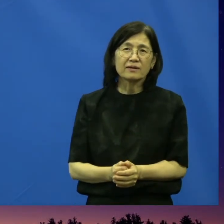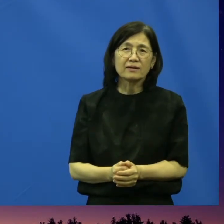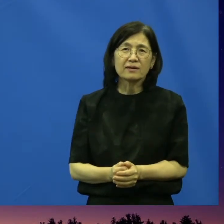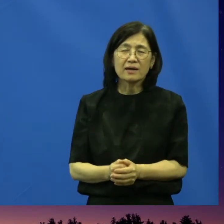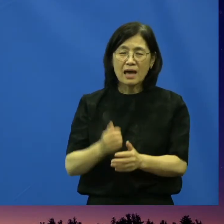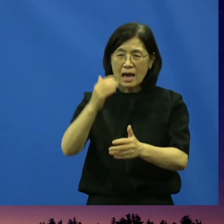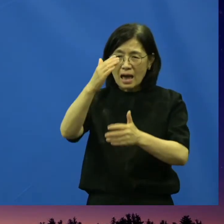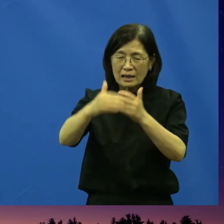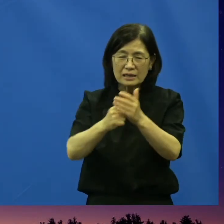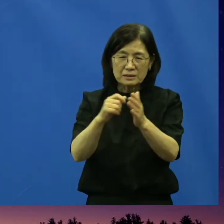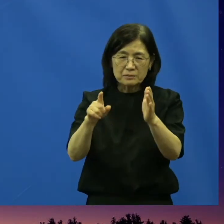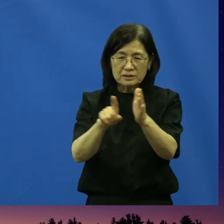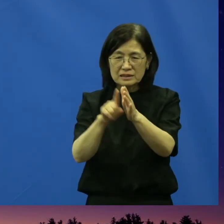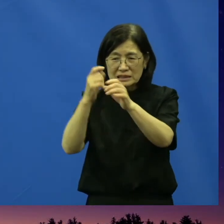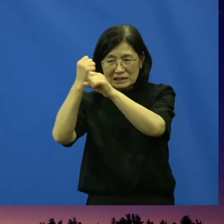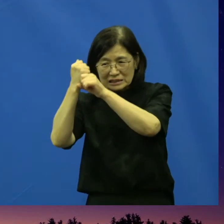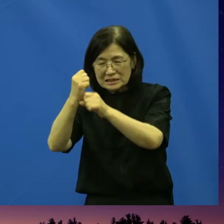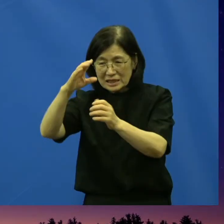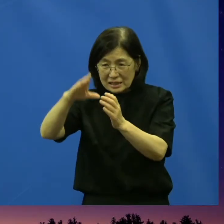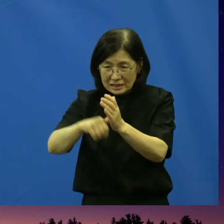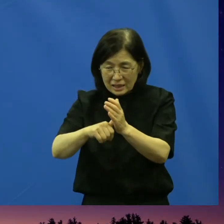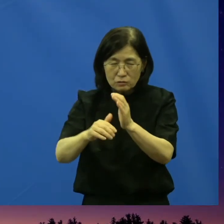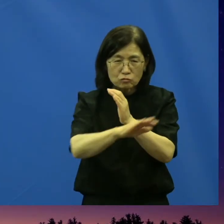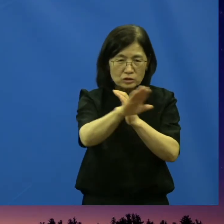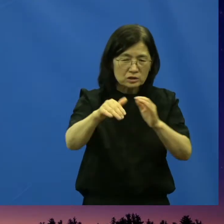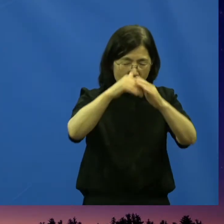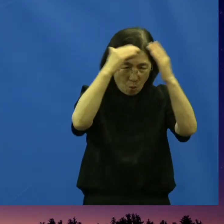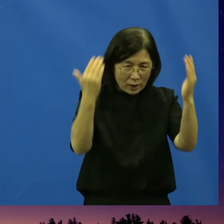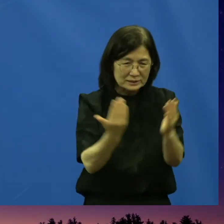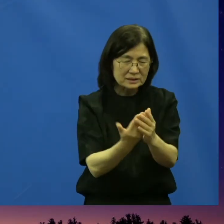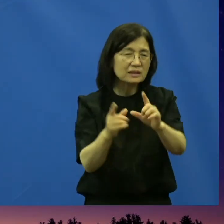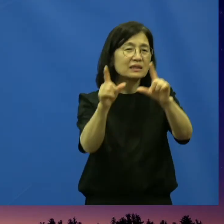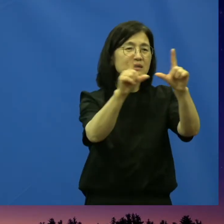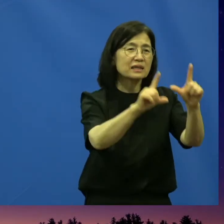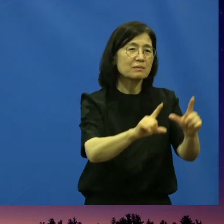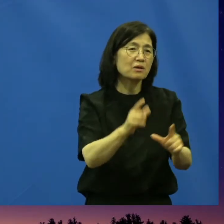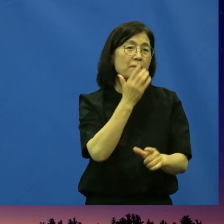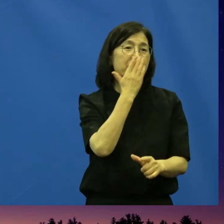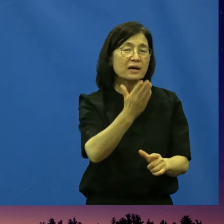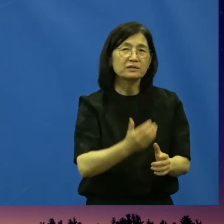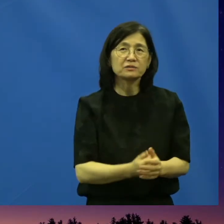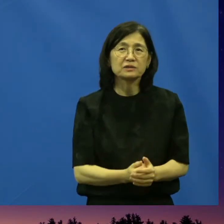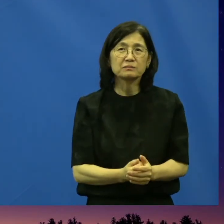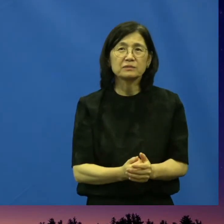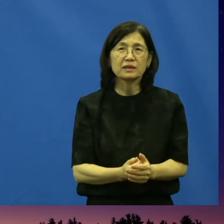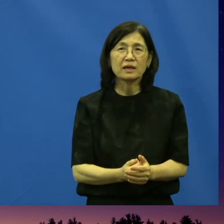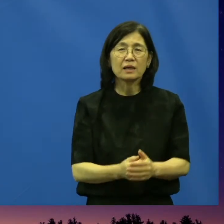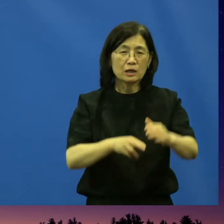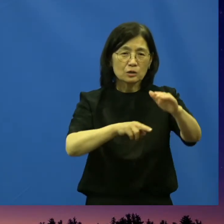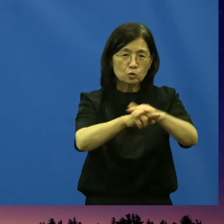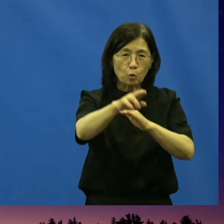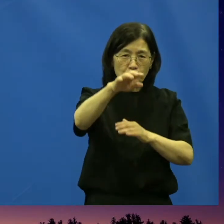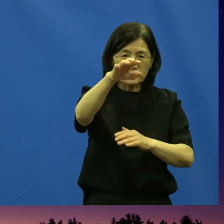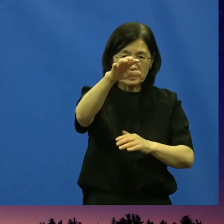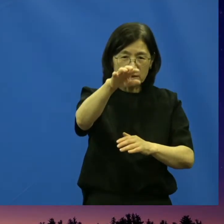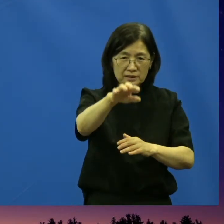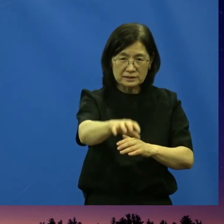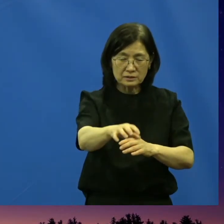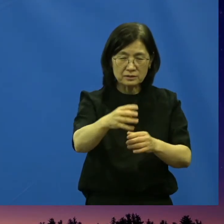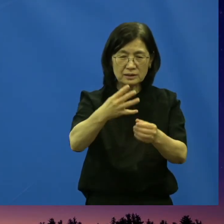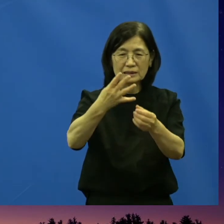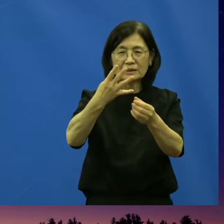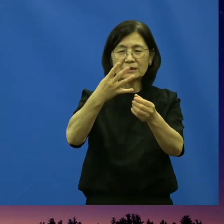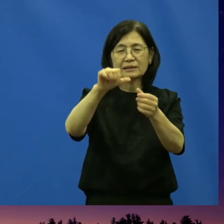가장 완전한 삶인 줄로 믿습니다. 자, 그 다음에 다섯 번째, 이제 두 개 남았어요.